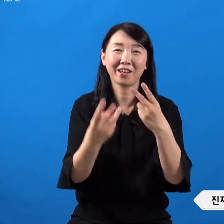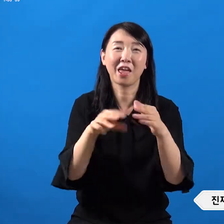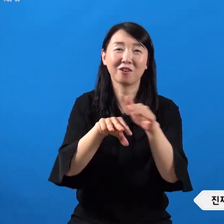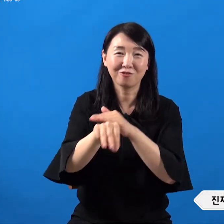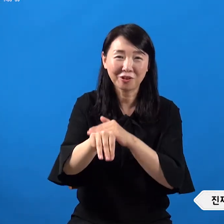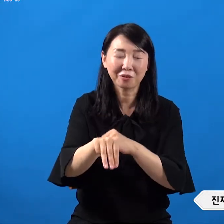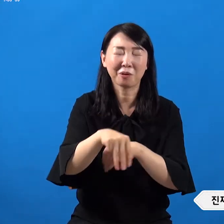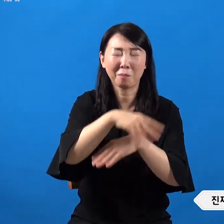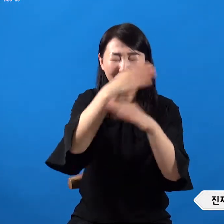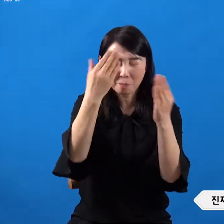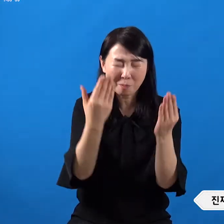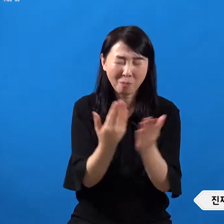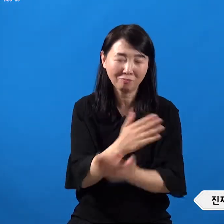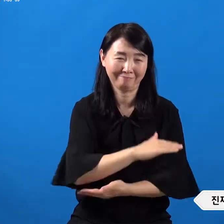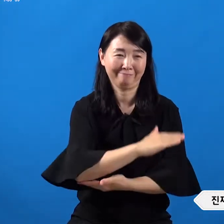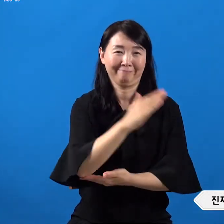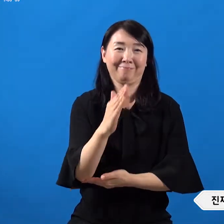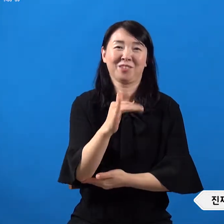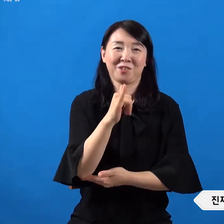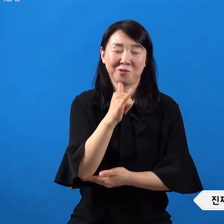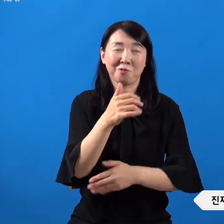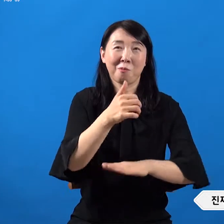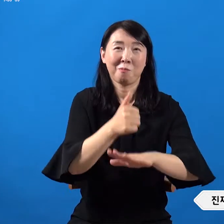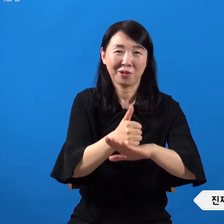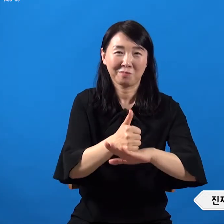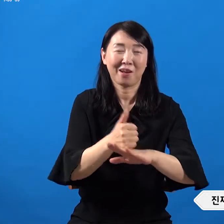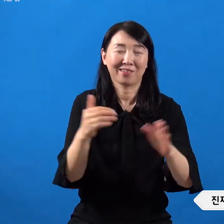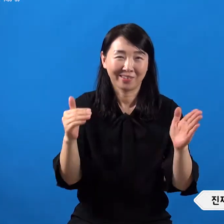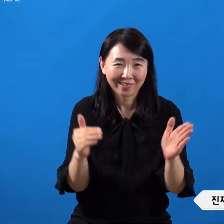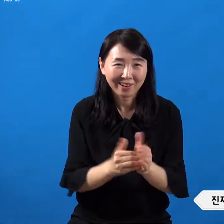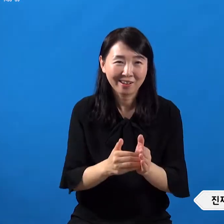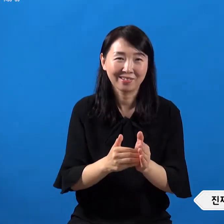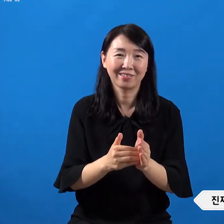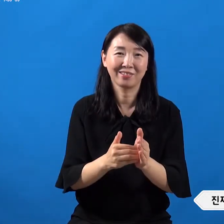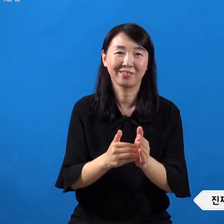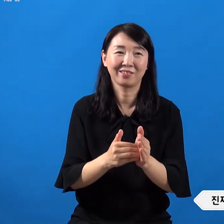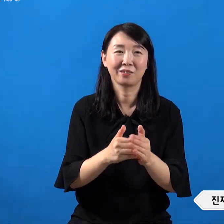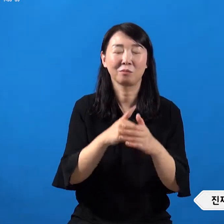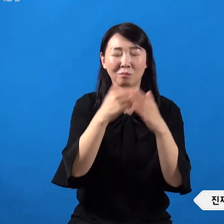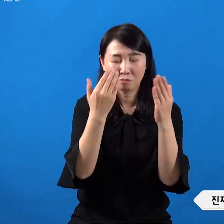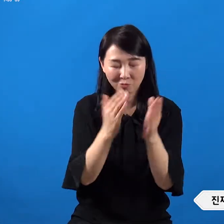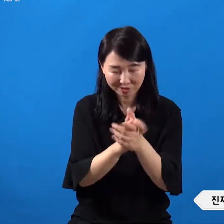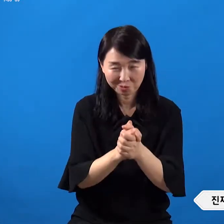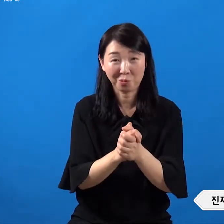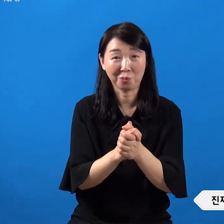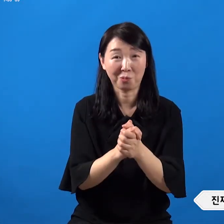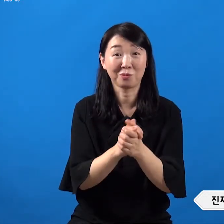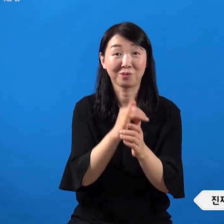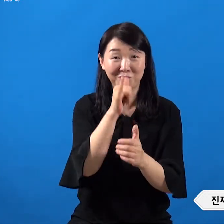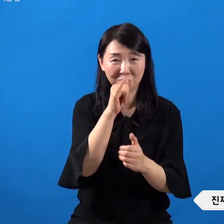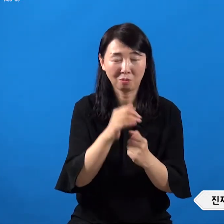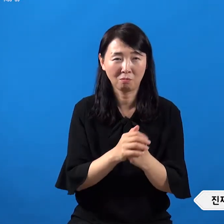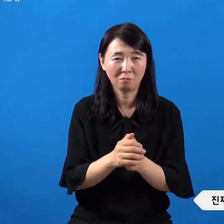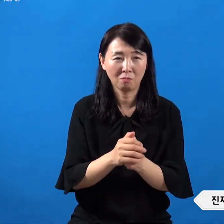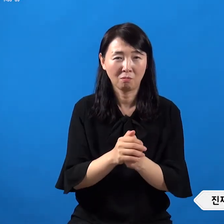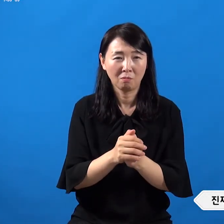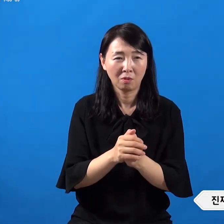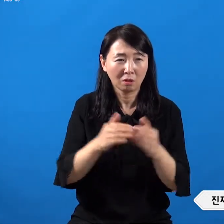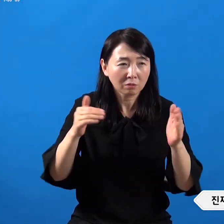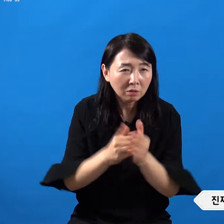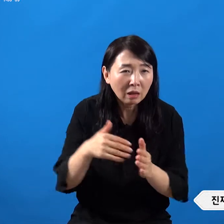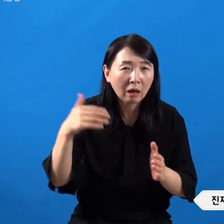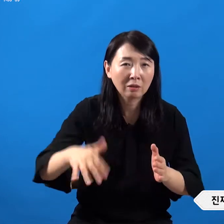레위기, 출애굽기 쫙 오면서 마지막 말라기까지 끝까지 다 기도를 하는 겁니다.